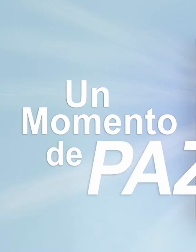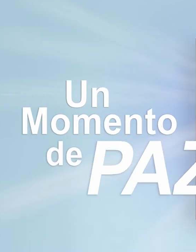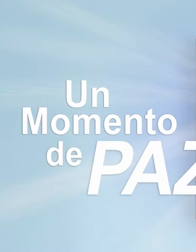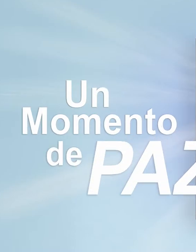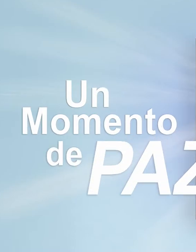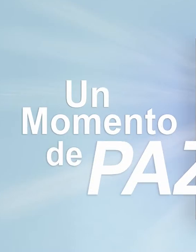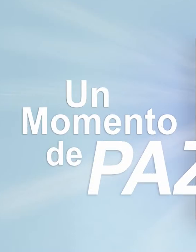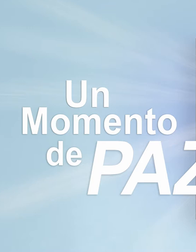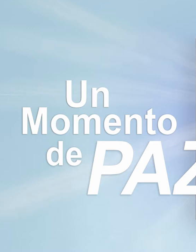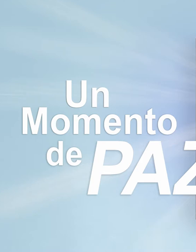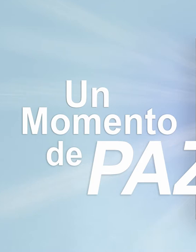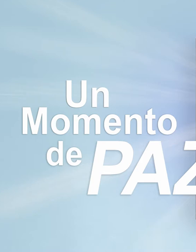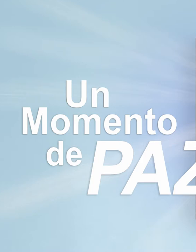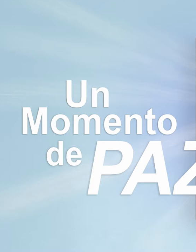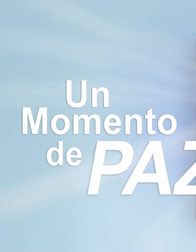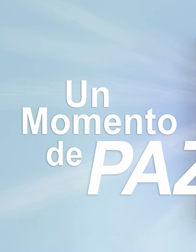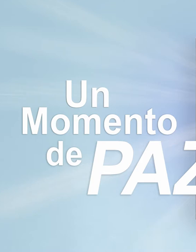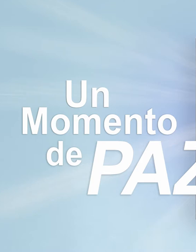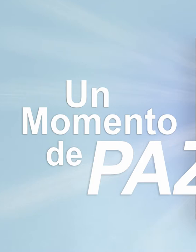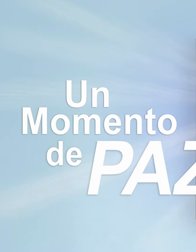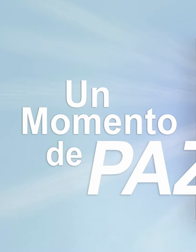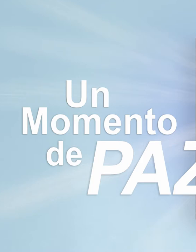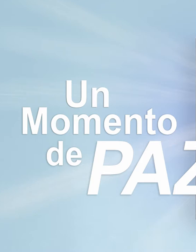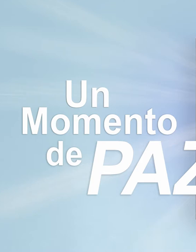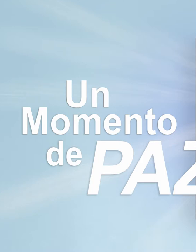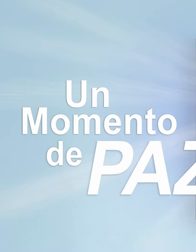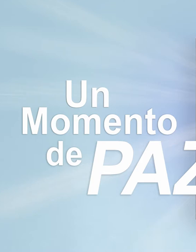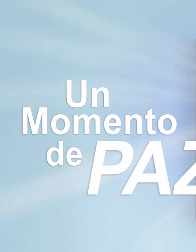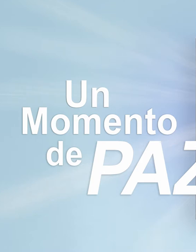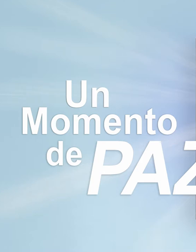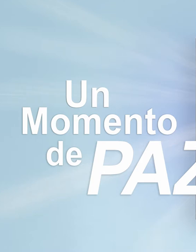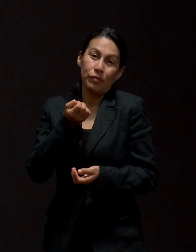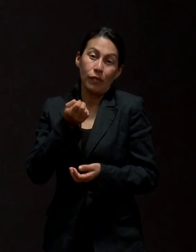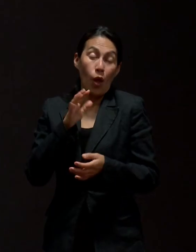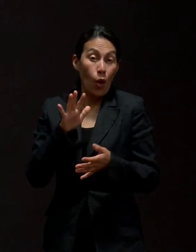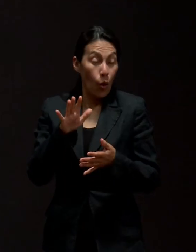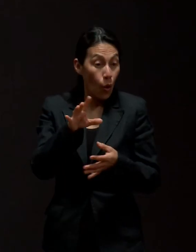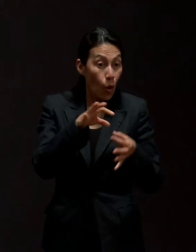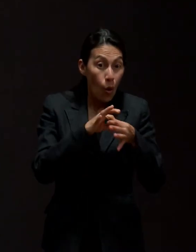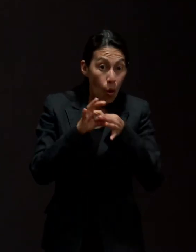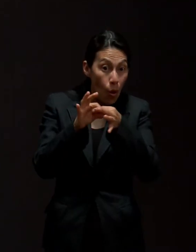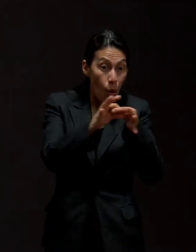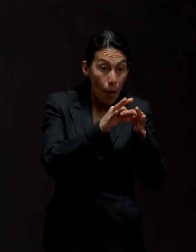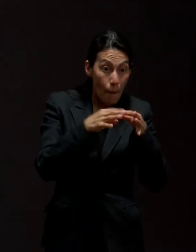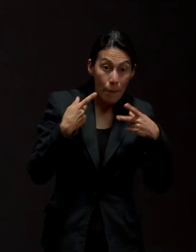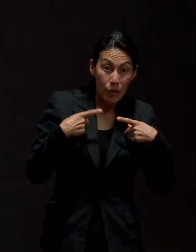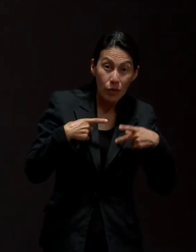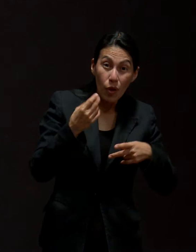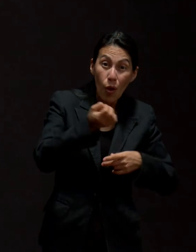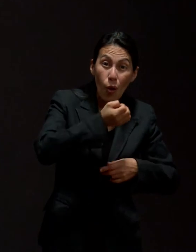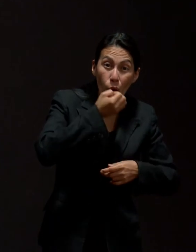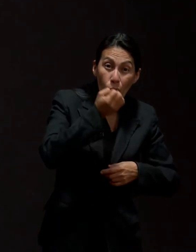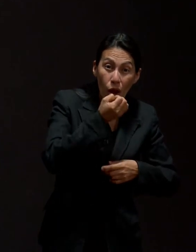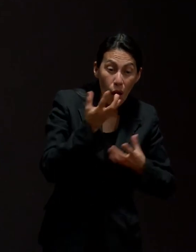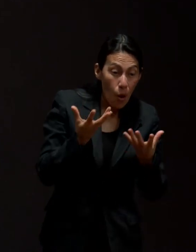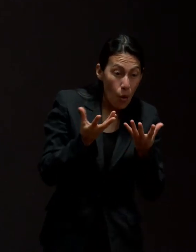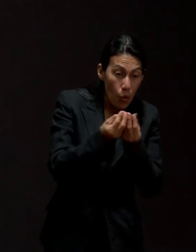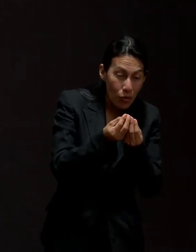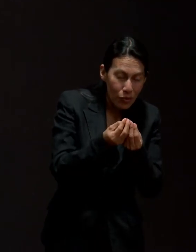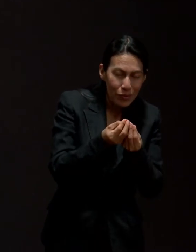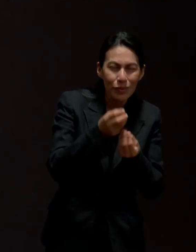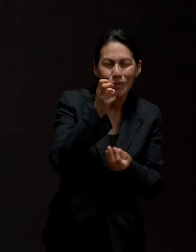¿Cómo aprendemos a orar? Orando. Y si oramos junto con otros,